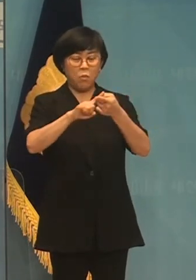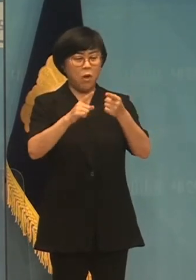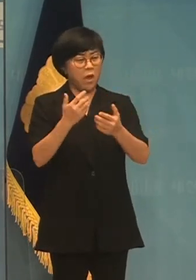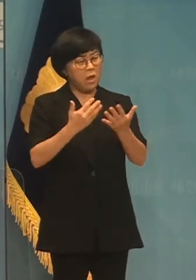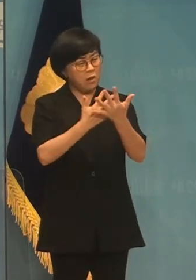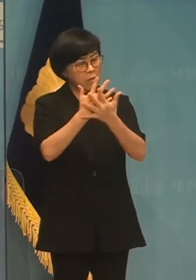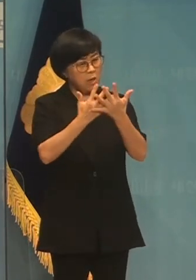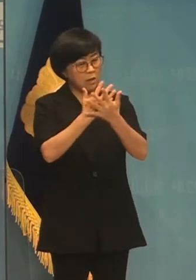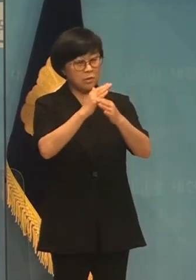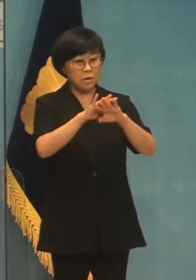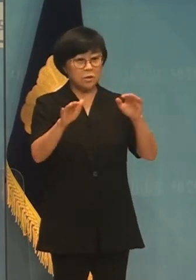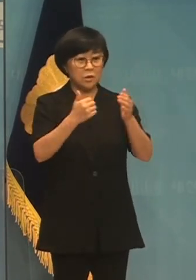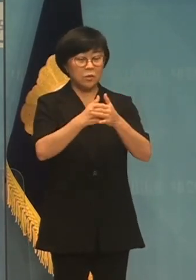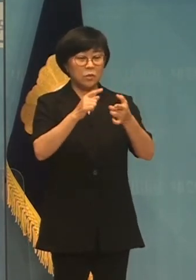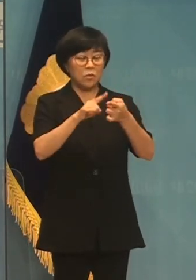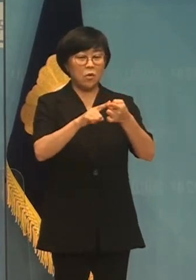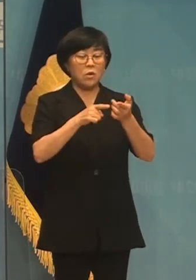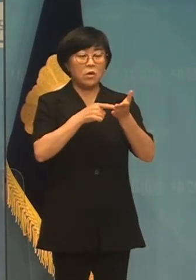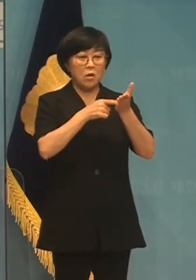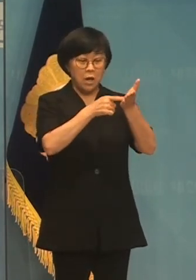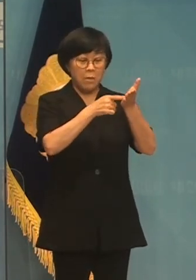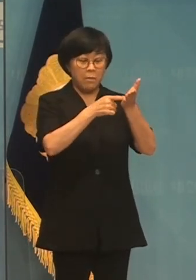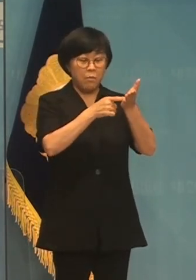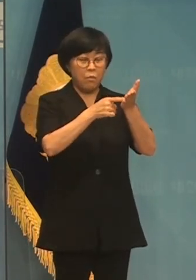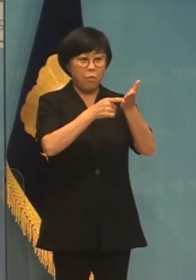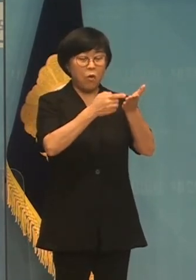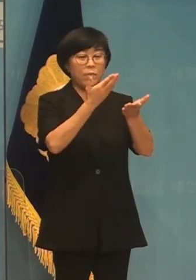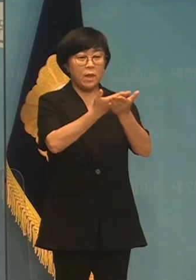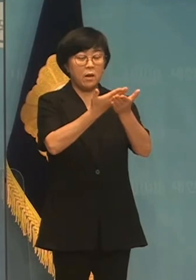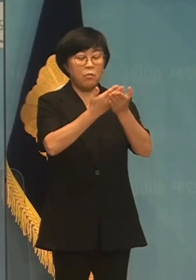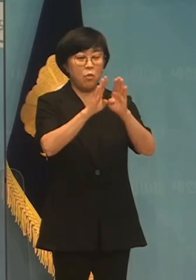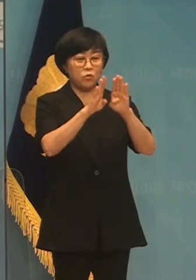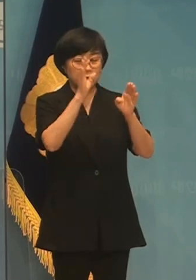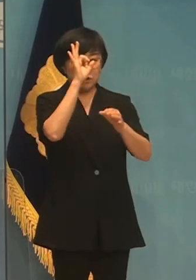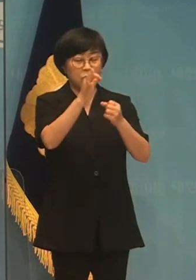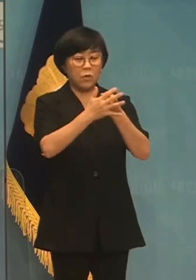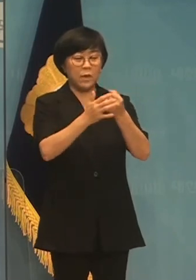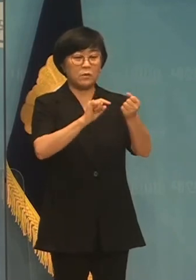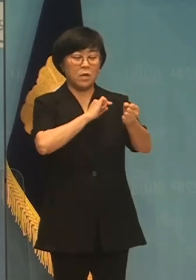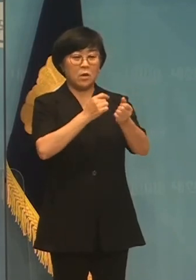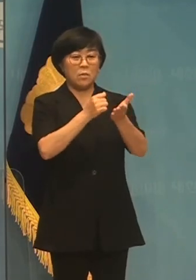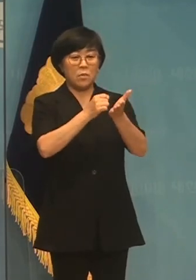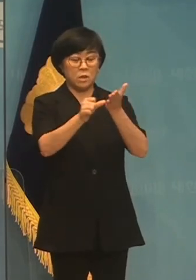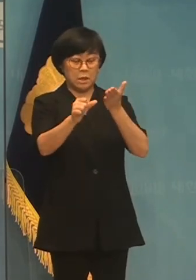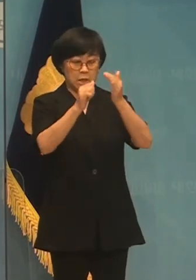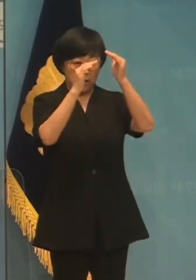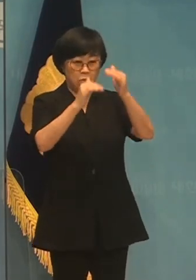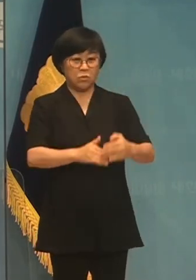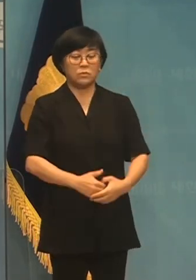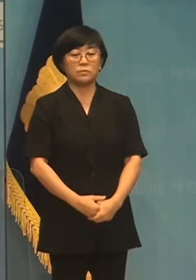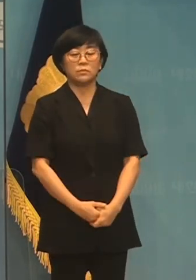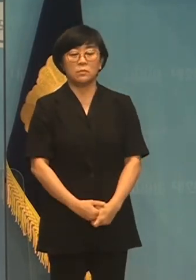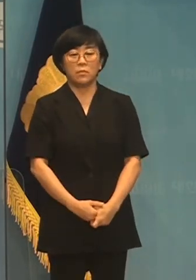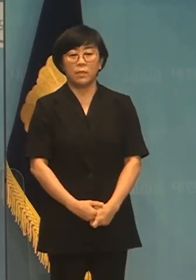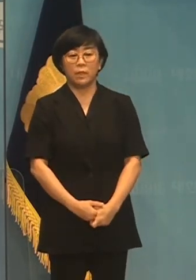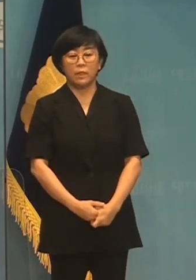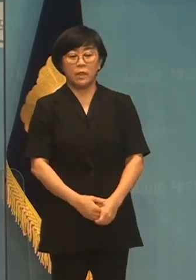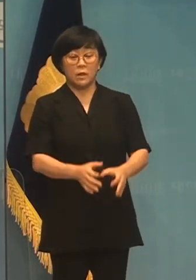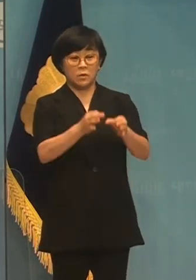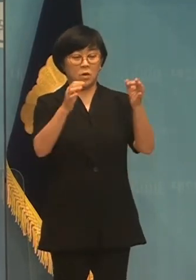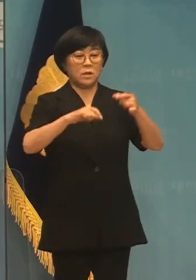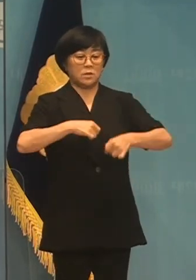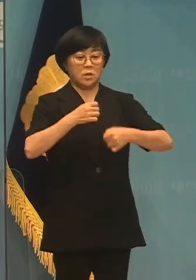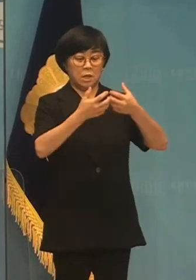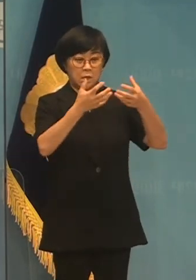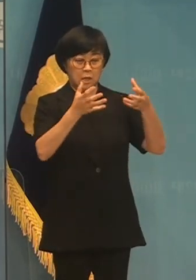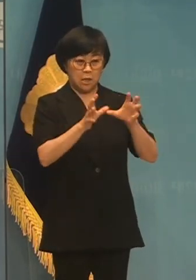모호함 해소, 열람차단 청구권 표시제도 삭제가 주요 내용입니다. 그동안